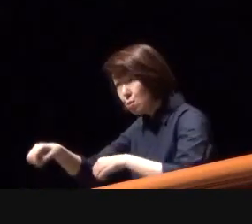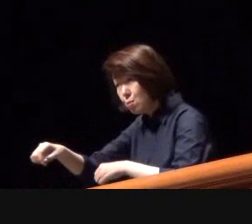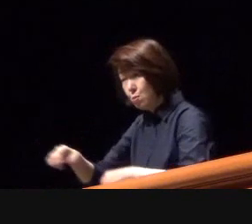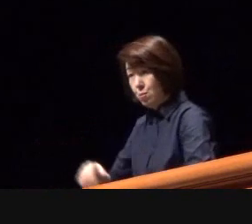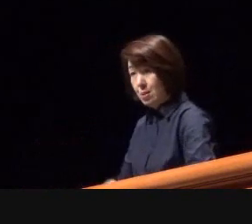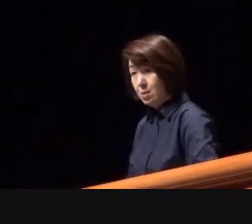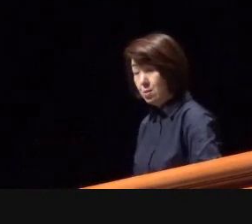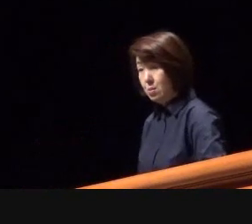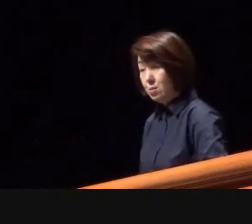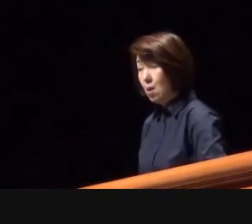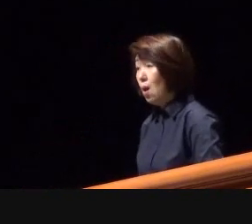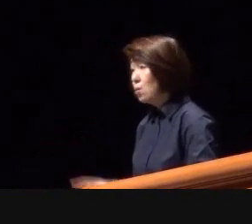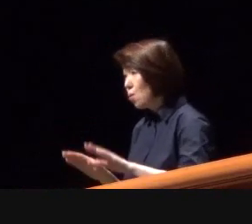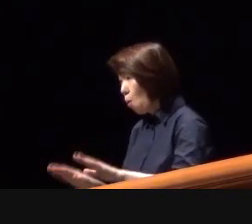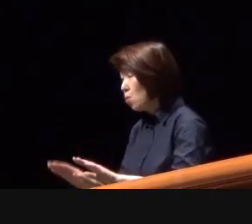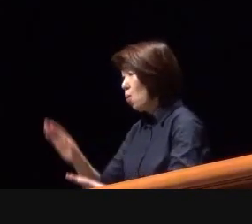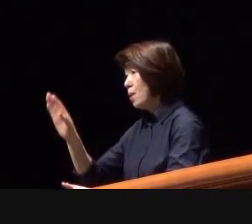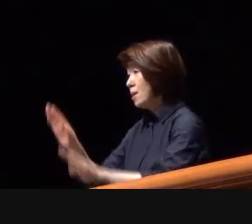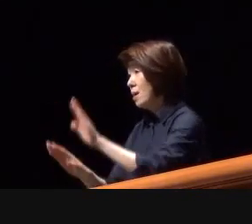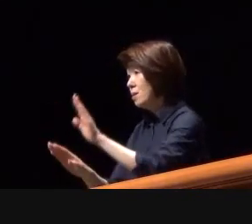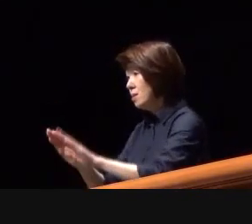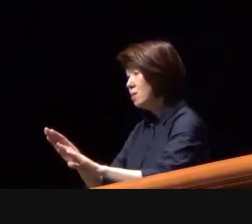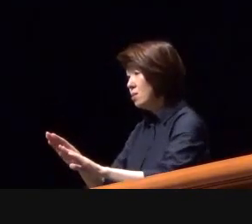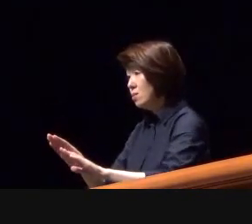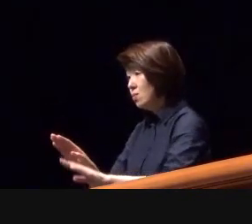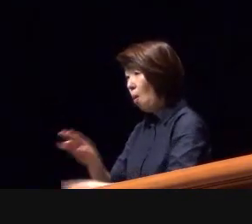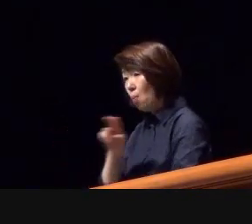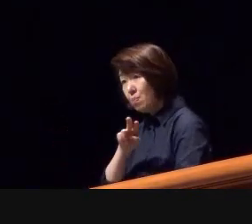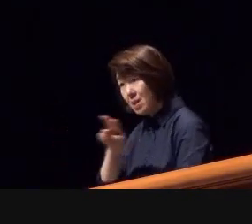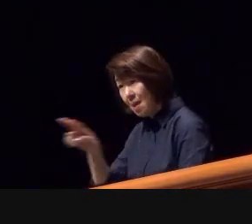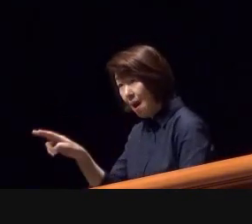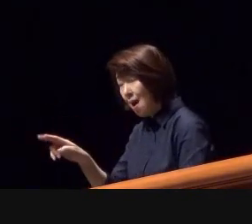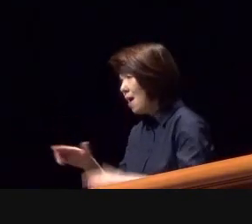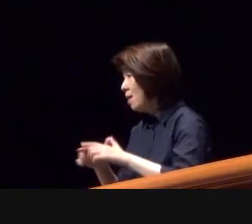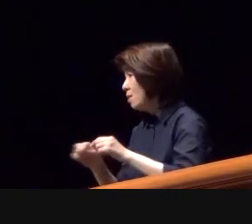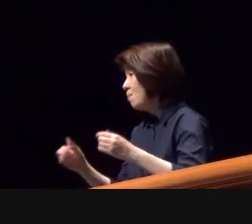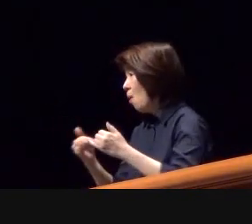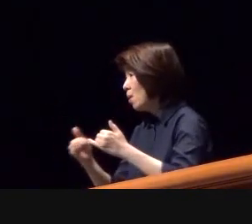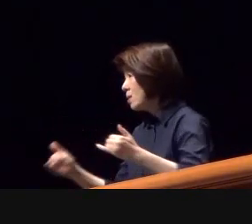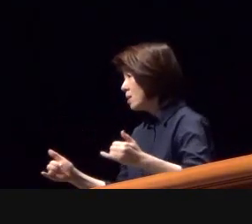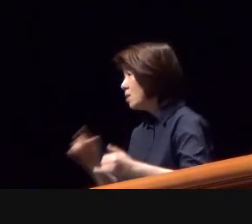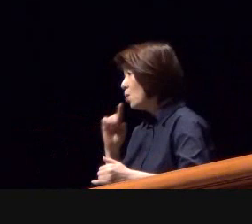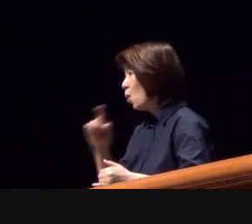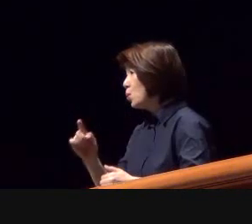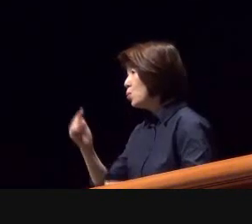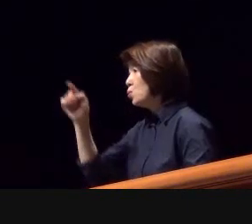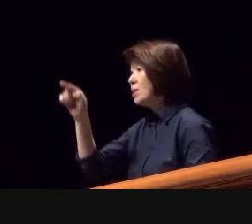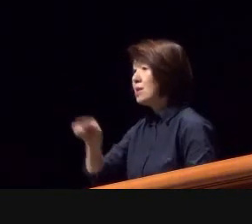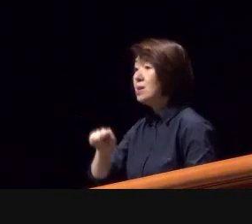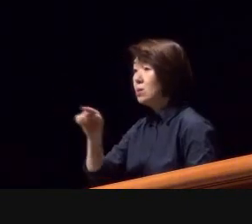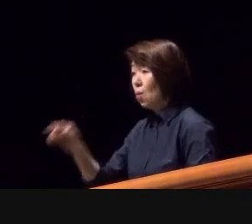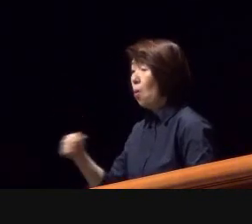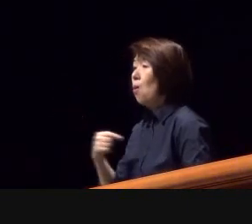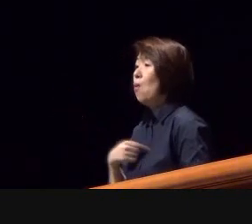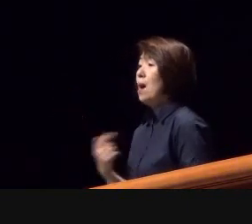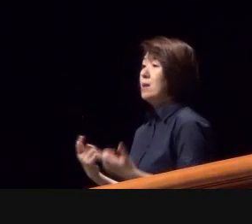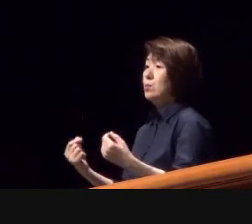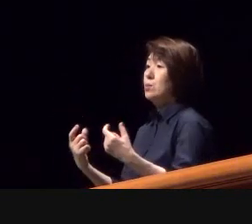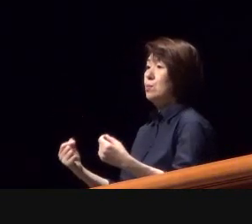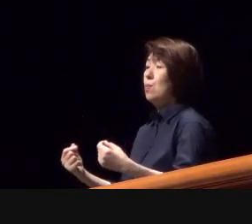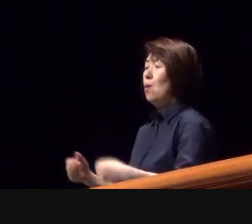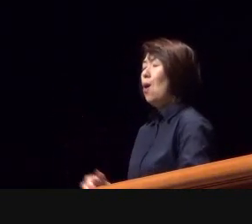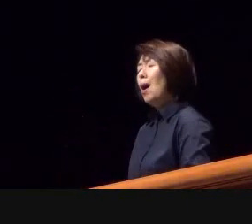ね、この現実を見て、日本人と言われる人々、私もその一人ですけれども、一